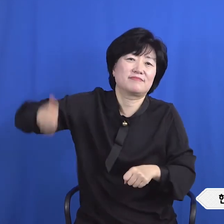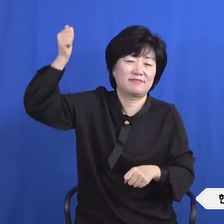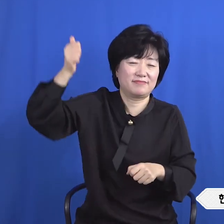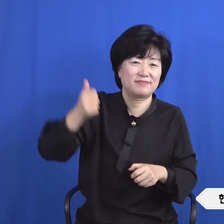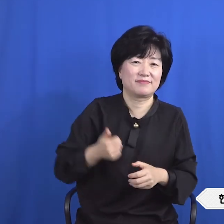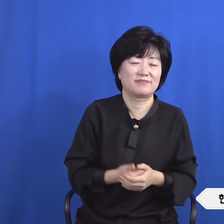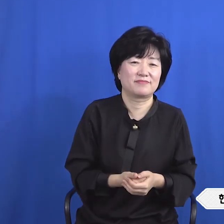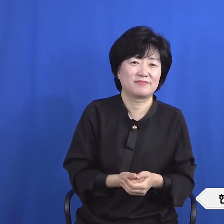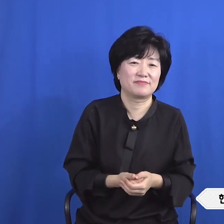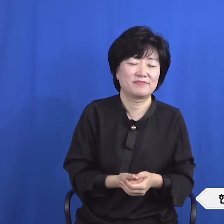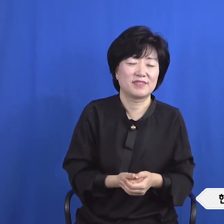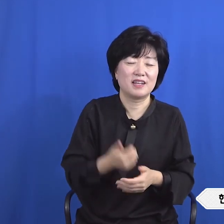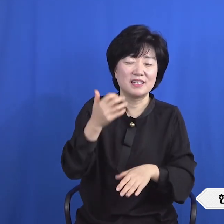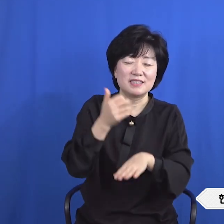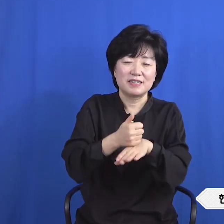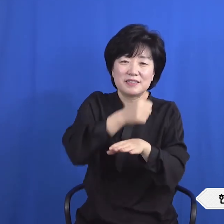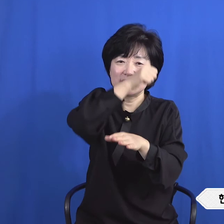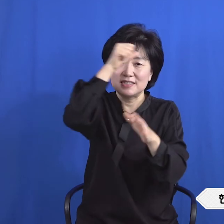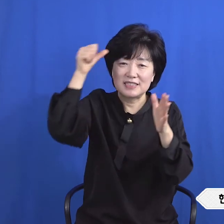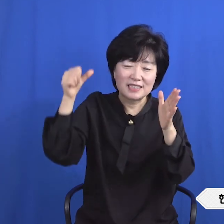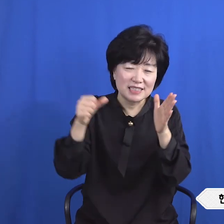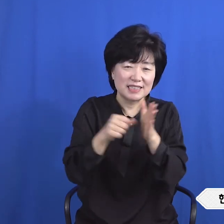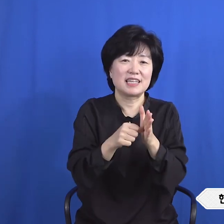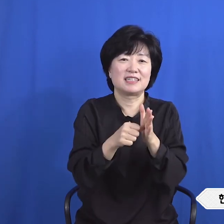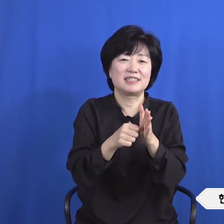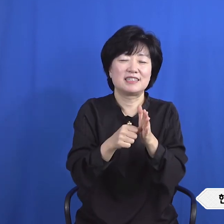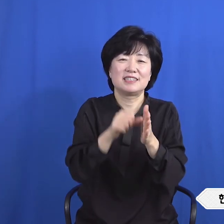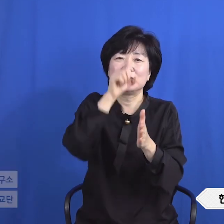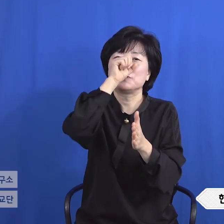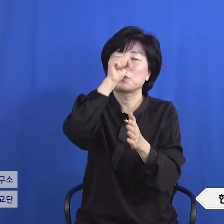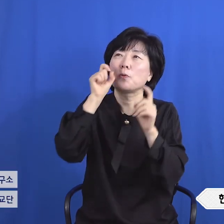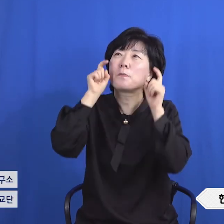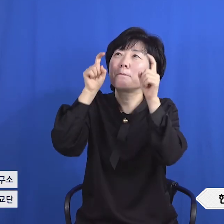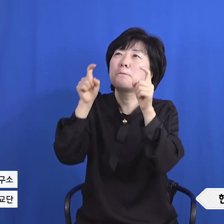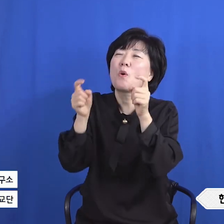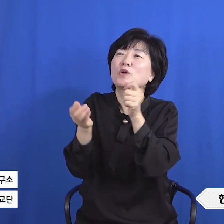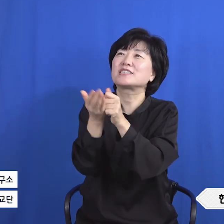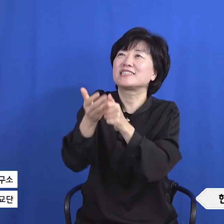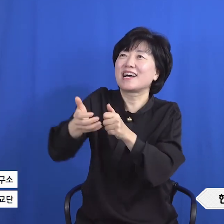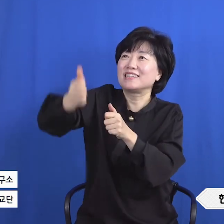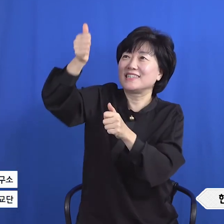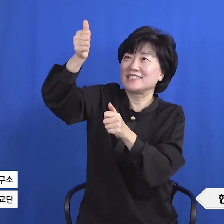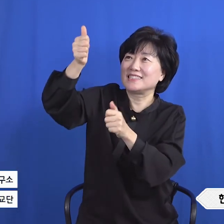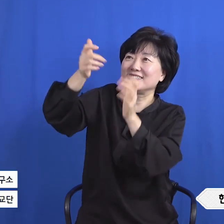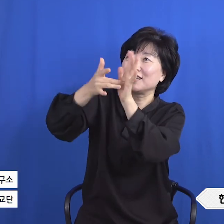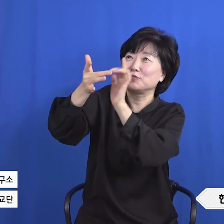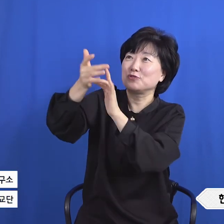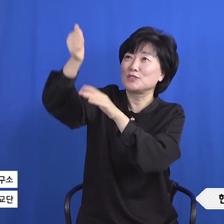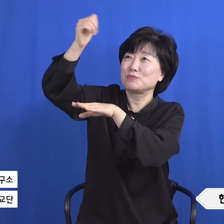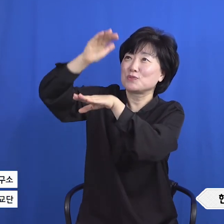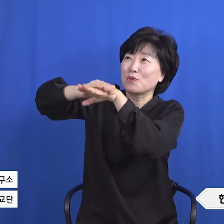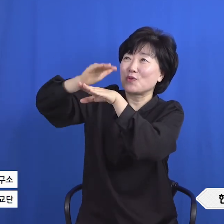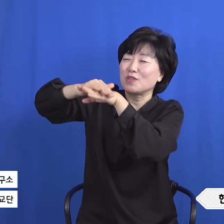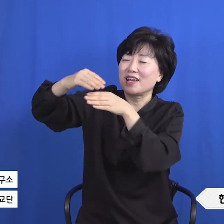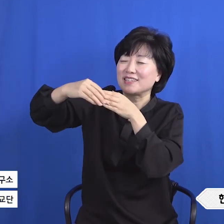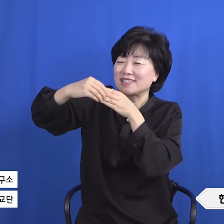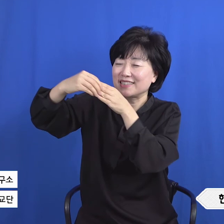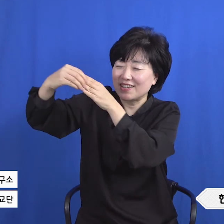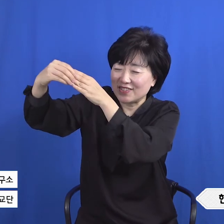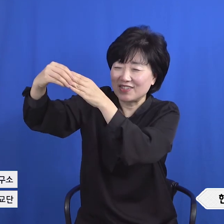그래서 남은 인생을 선한 목자 되신 그 주님 손에 꼭 이끌려서